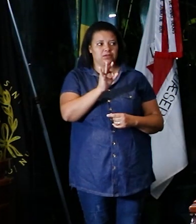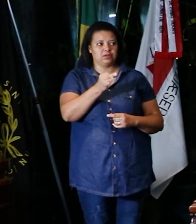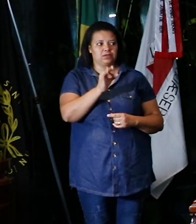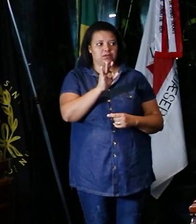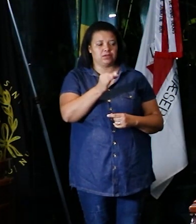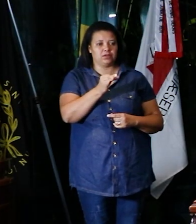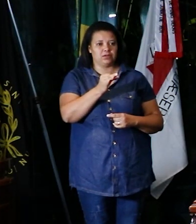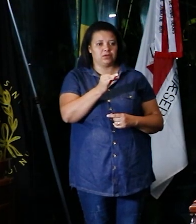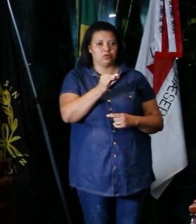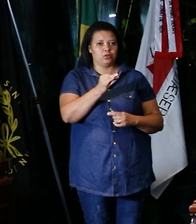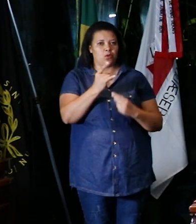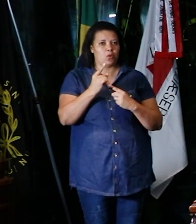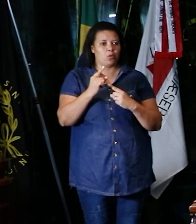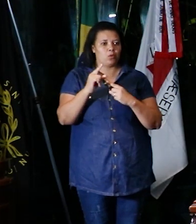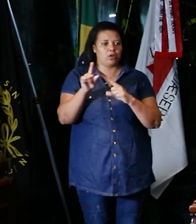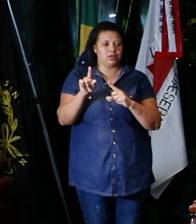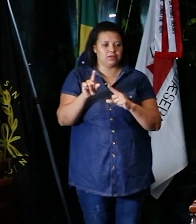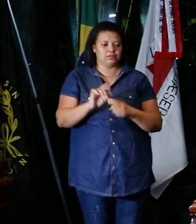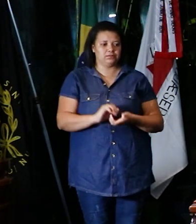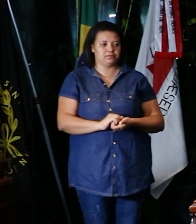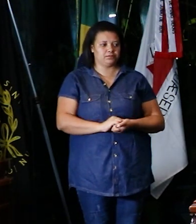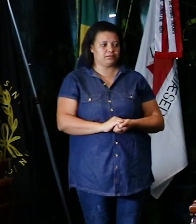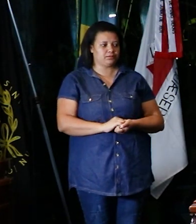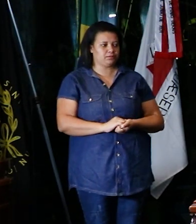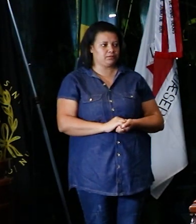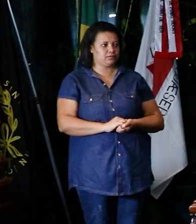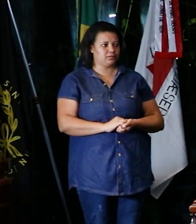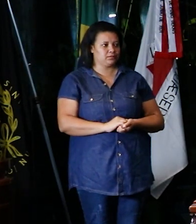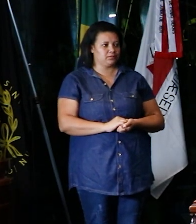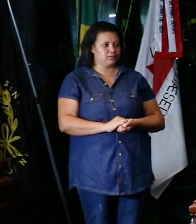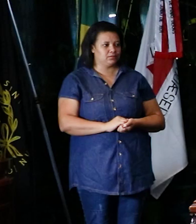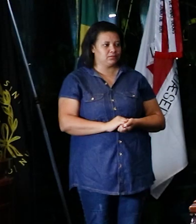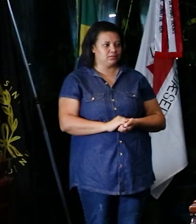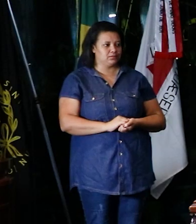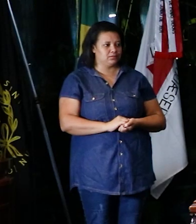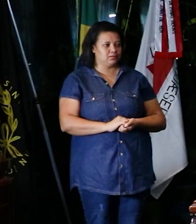contra. E até nessa...